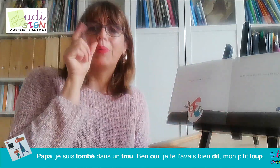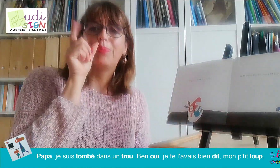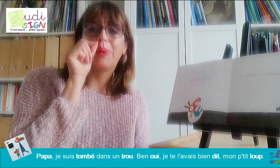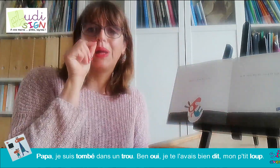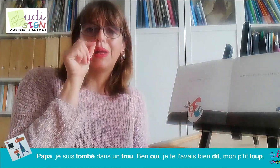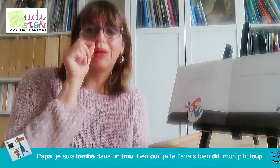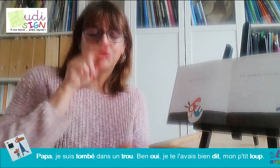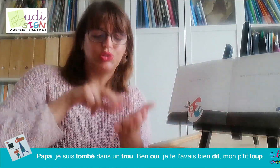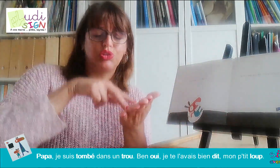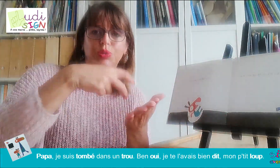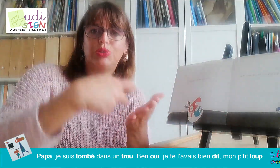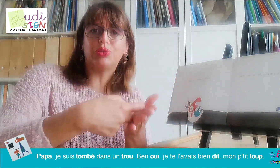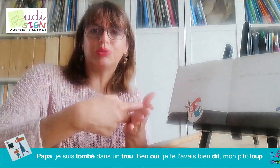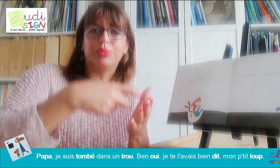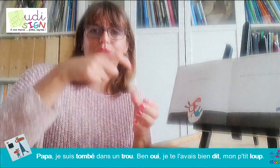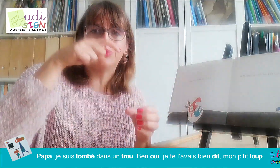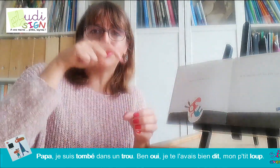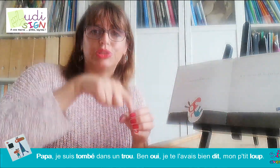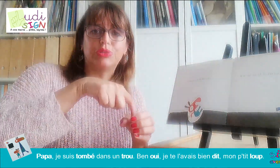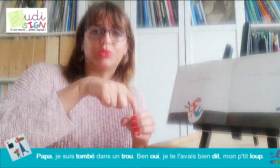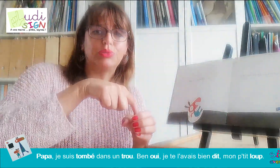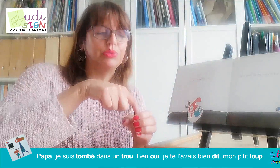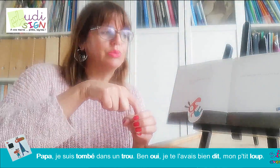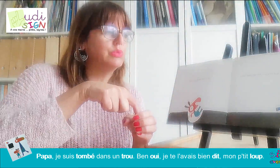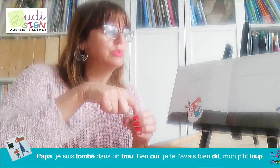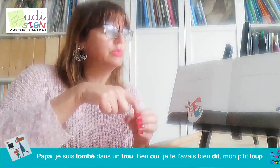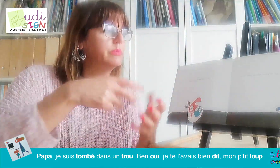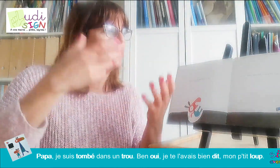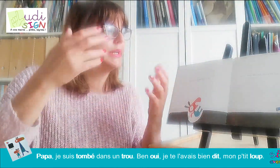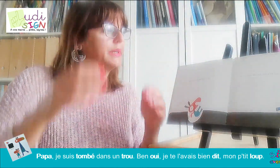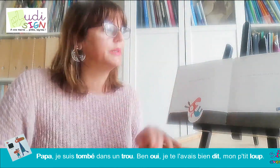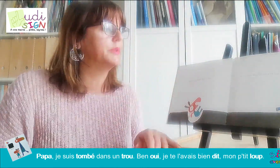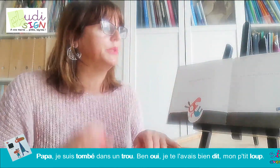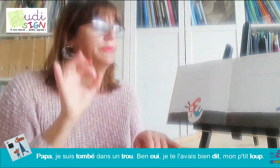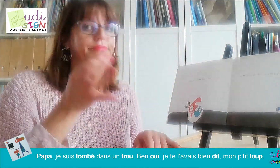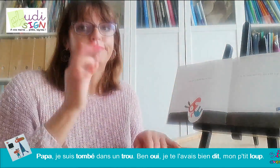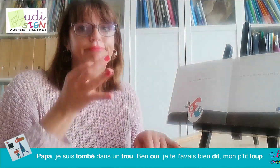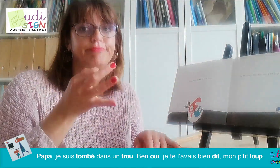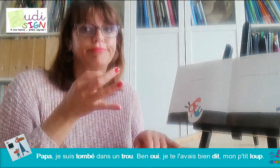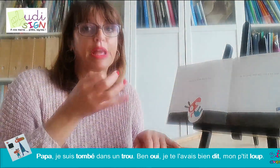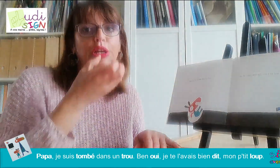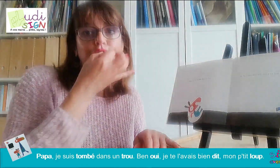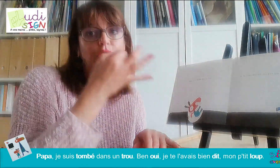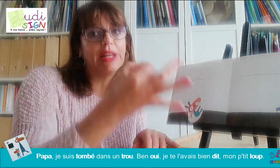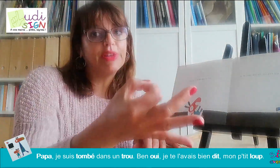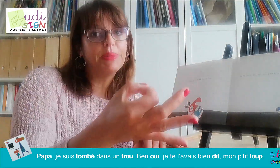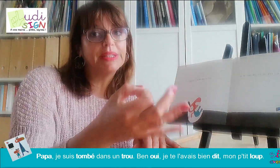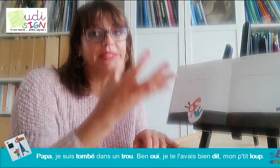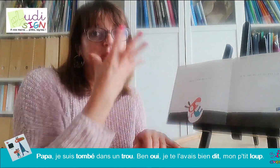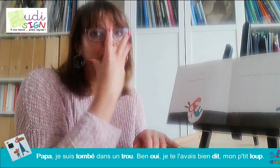Papa, je suis tombée dans un trou. Bah oui. Je te l'avais bien dit, mon petit